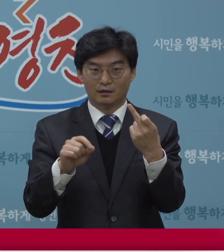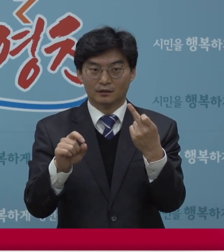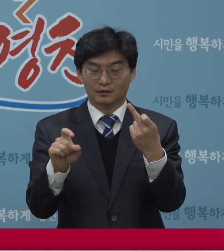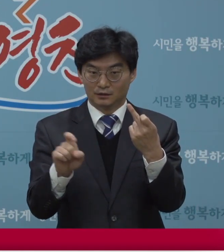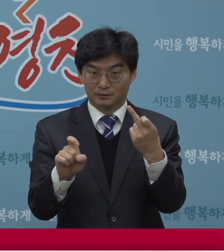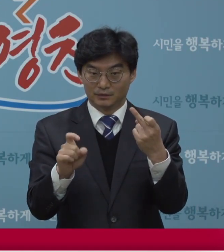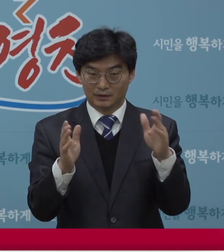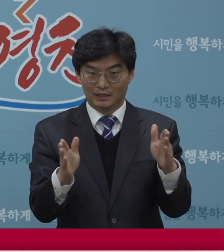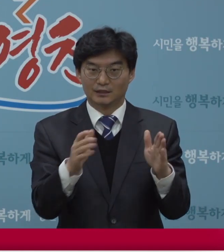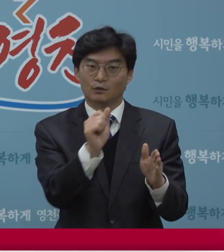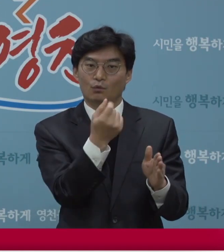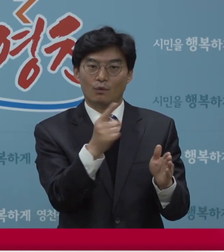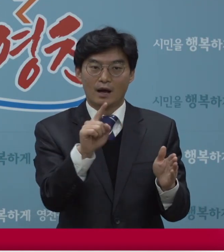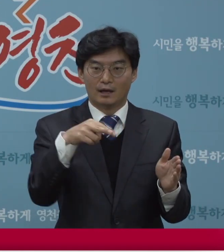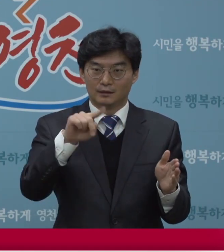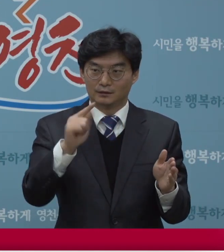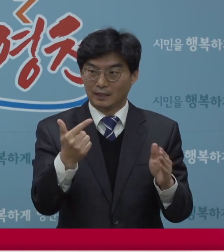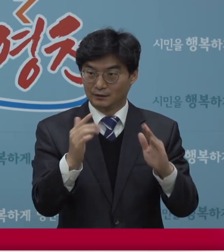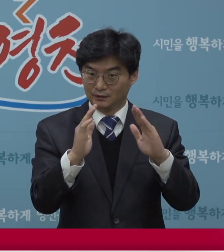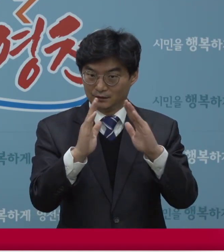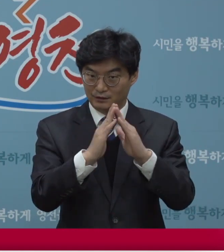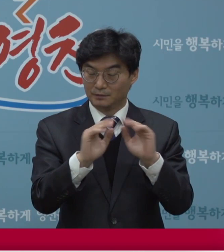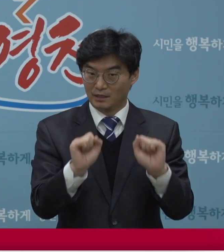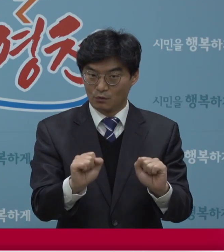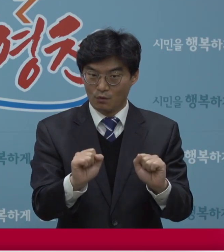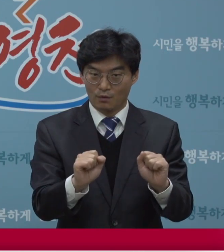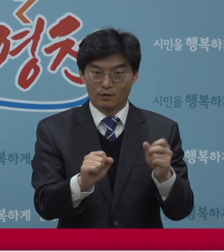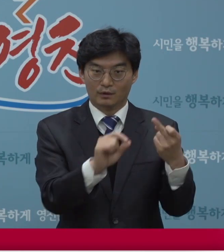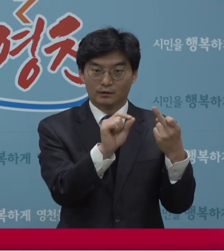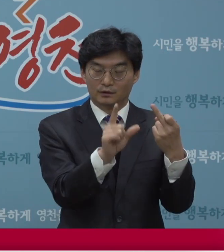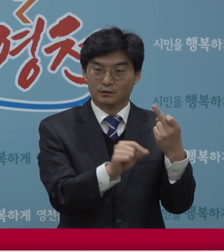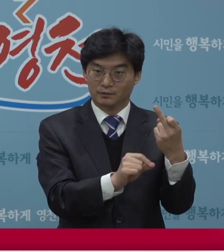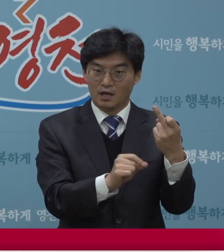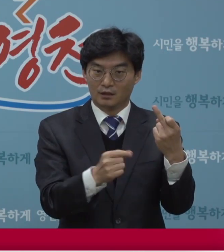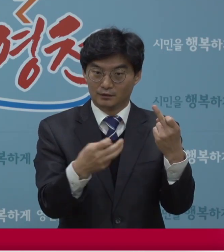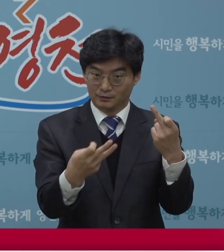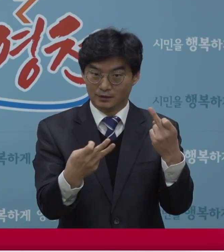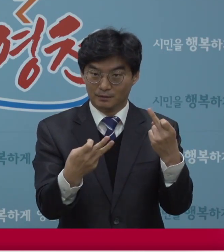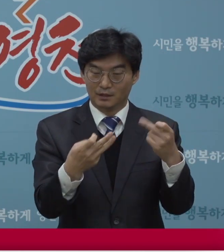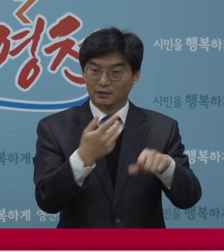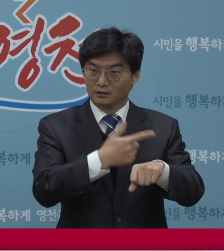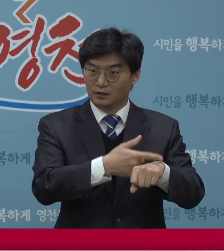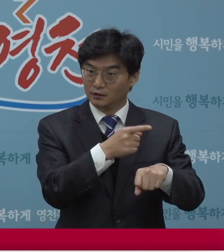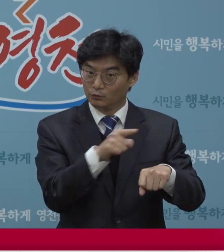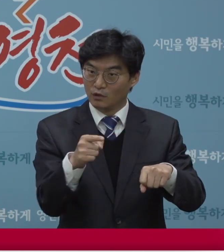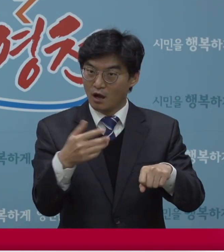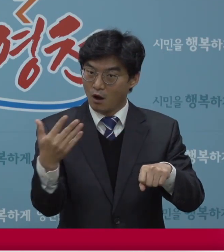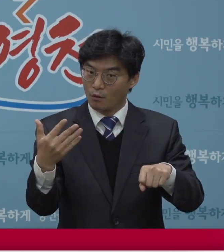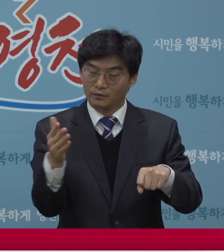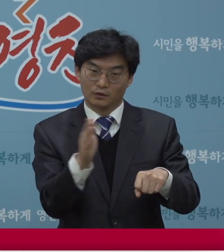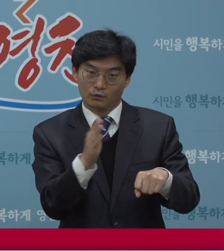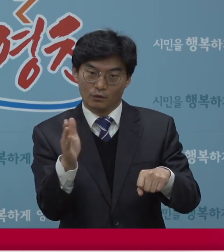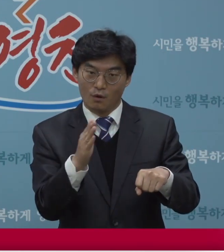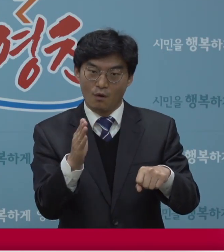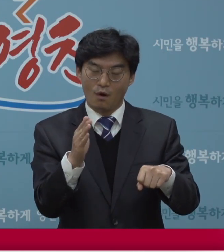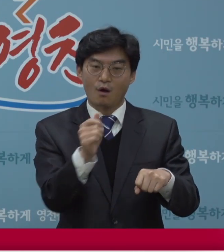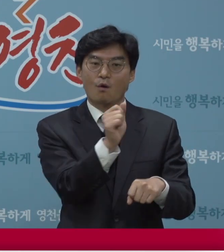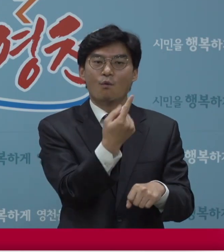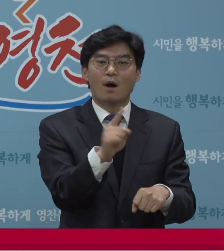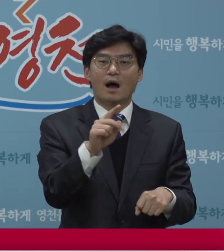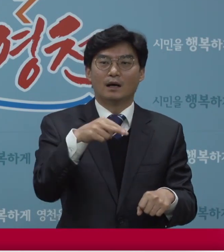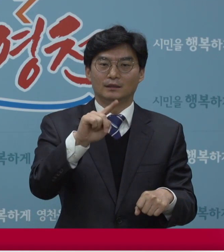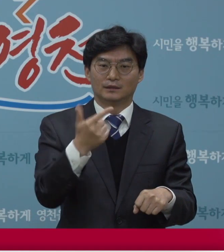화산면 자택에 머물렀습니다. 12월 13일 08시 30분부터 9시 30분 사이